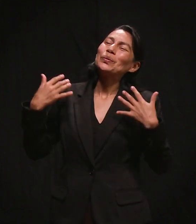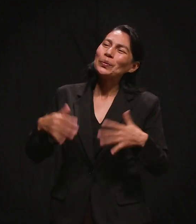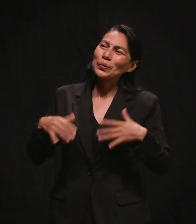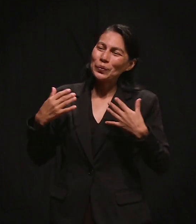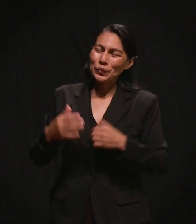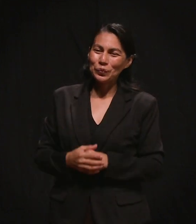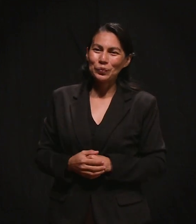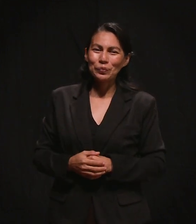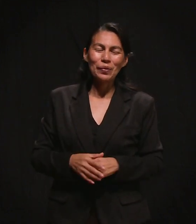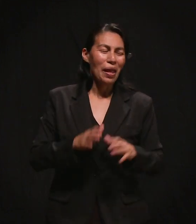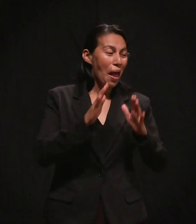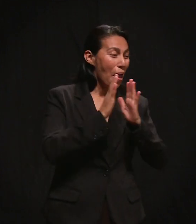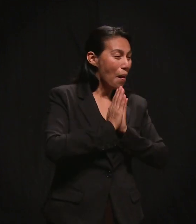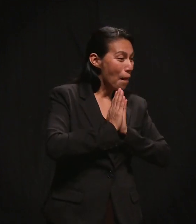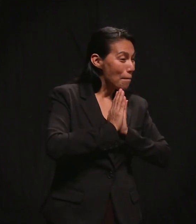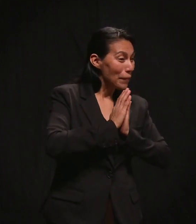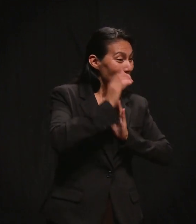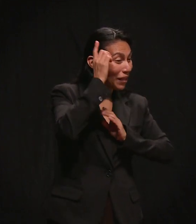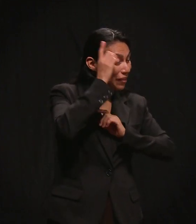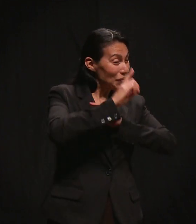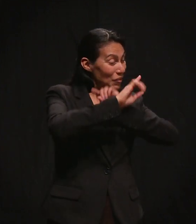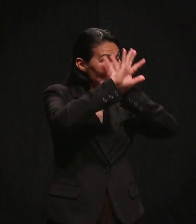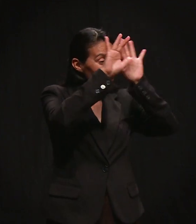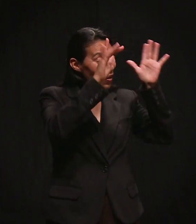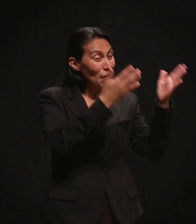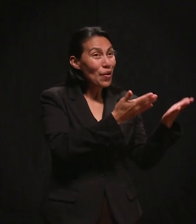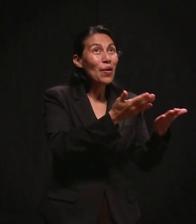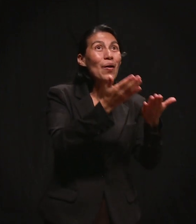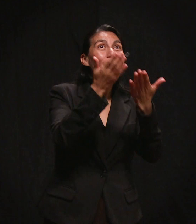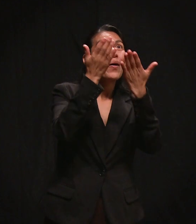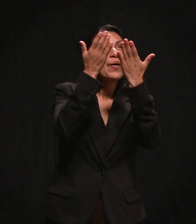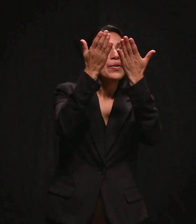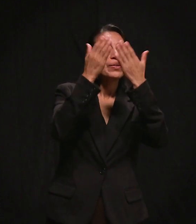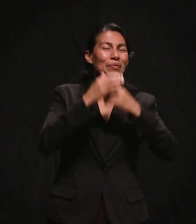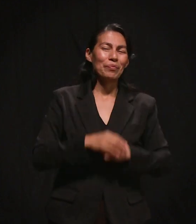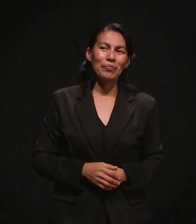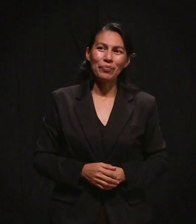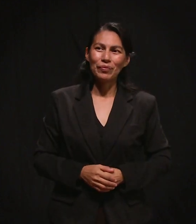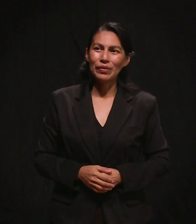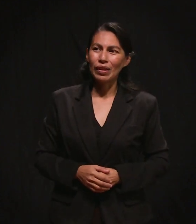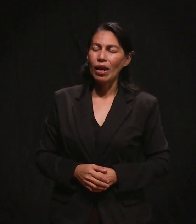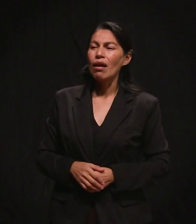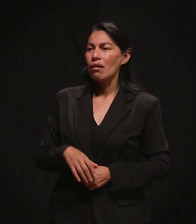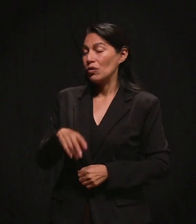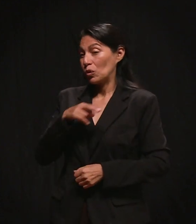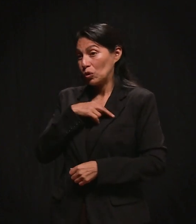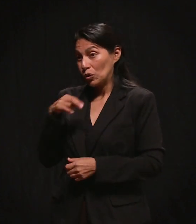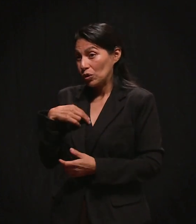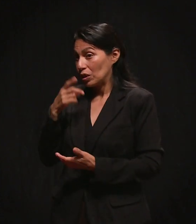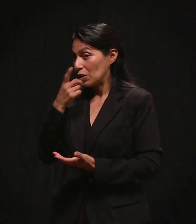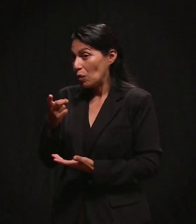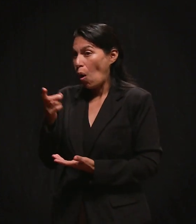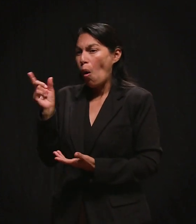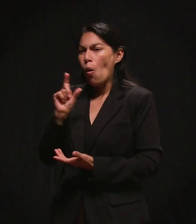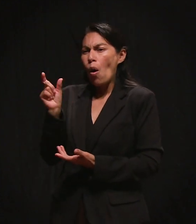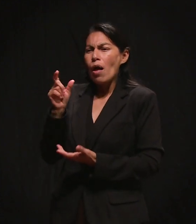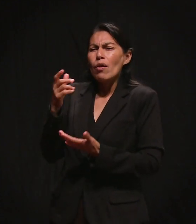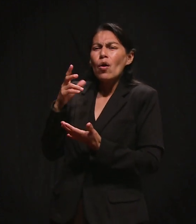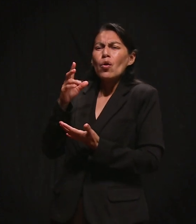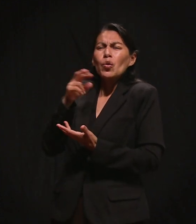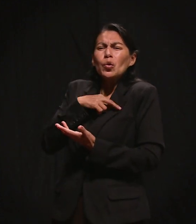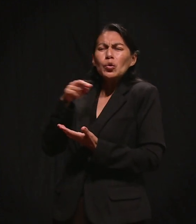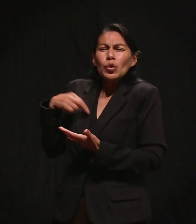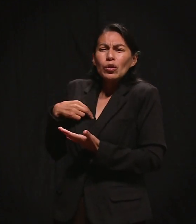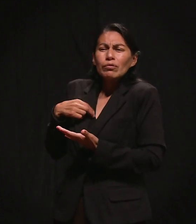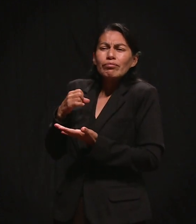Y entonces hemos llegado a mi hermana y yo a esa conclusión. Cuando tú descansas en Dios y le dices, Señor, yo confío en ti, tú vas a actuar cuando